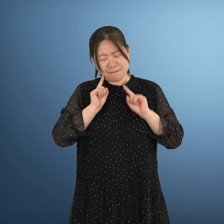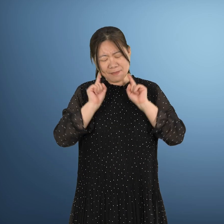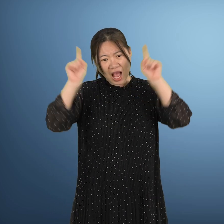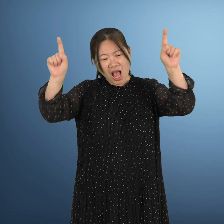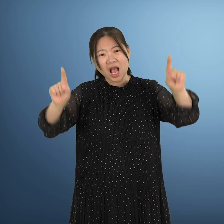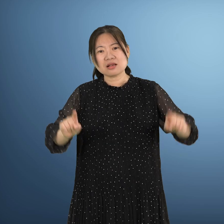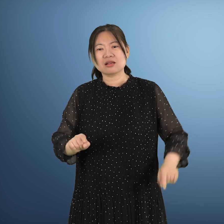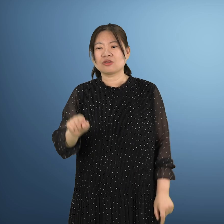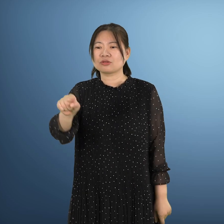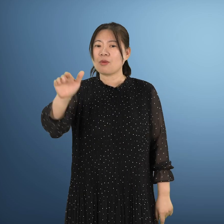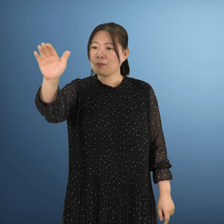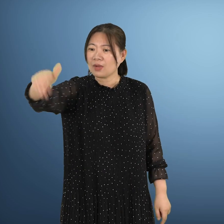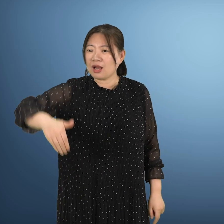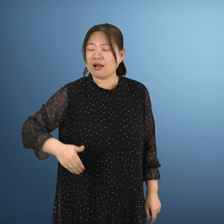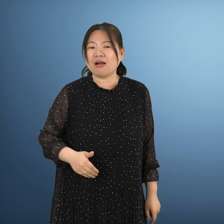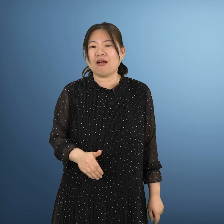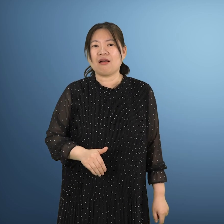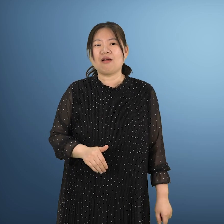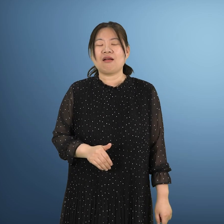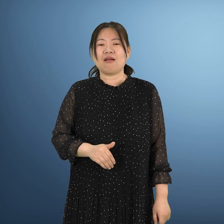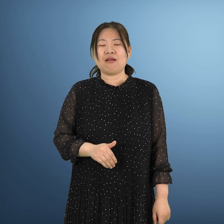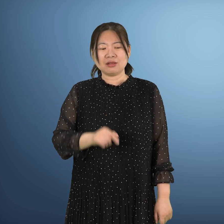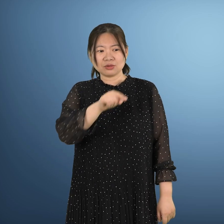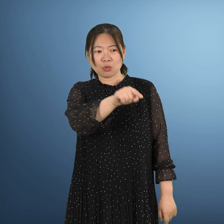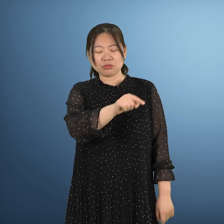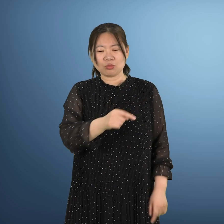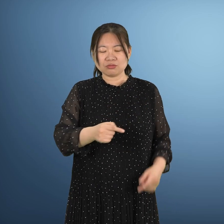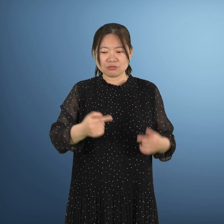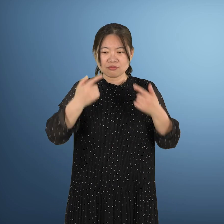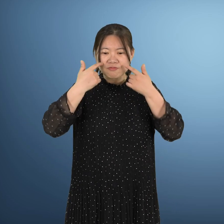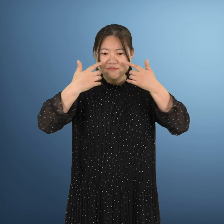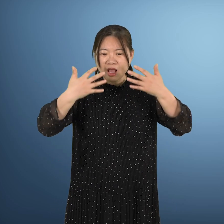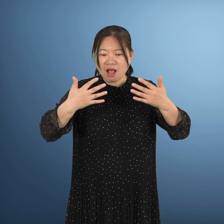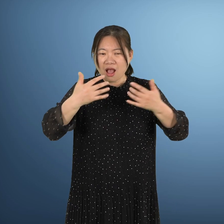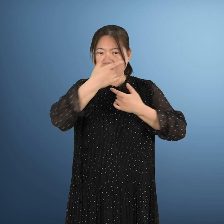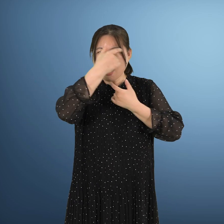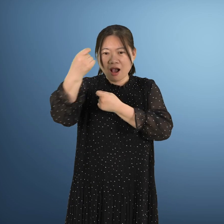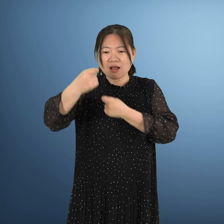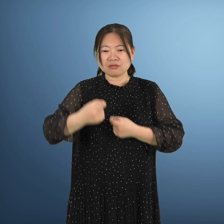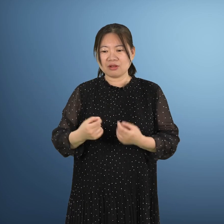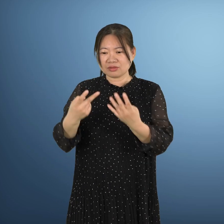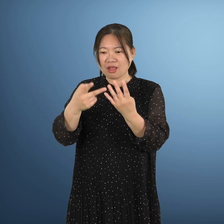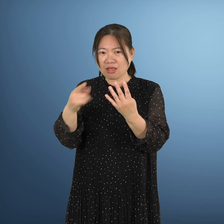너 일로 와 해서 너도 정확히 내가 네 대